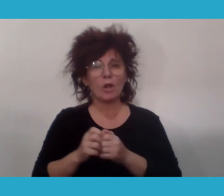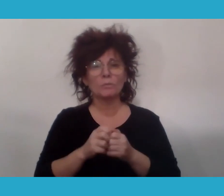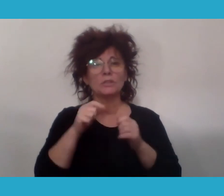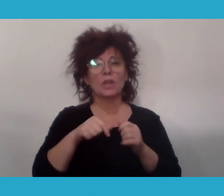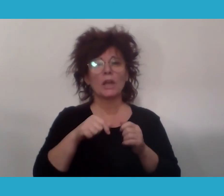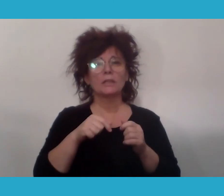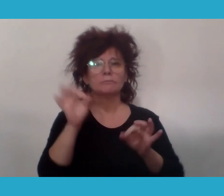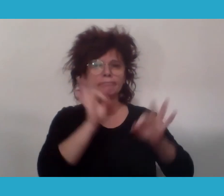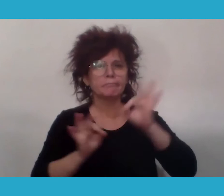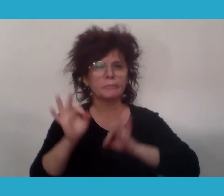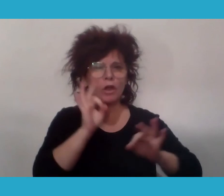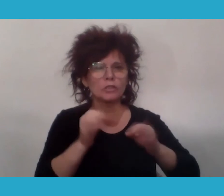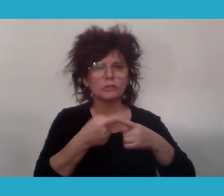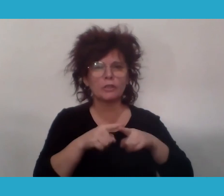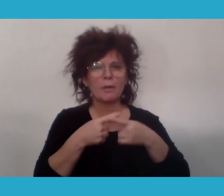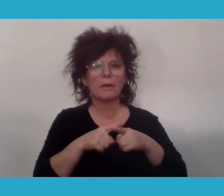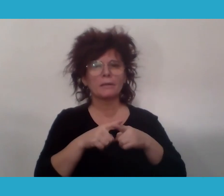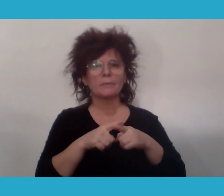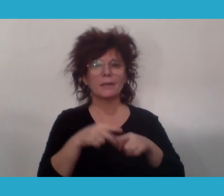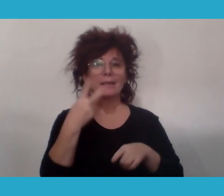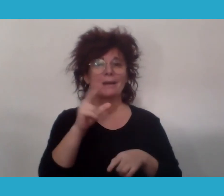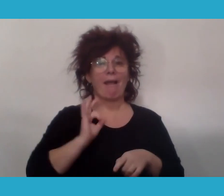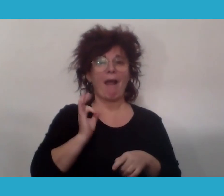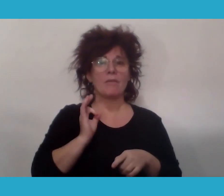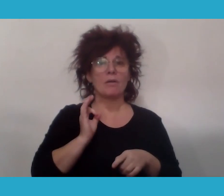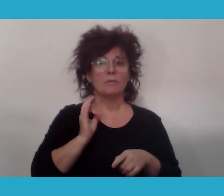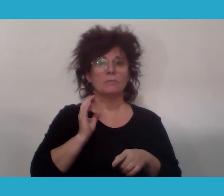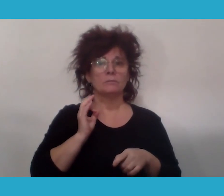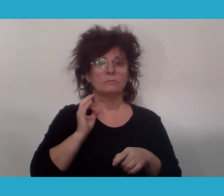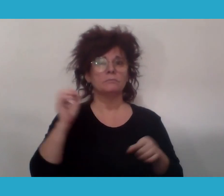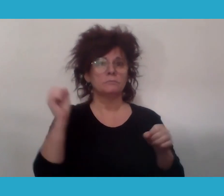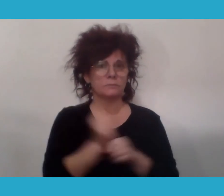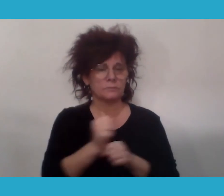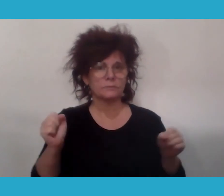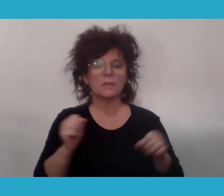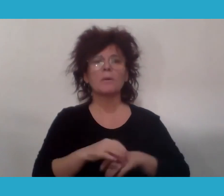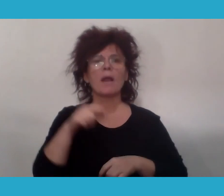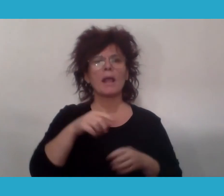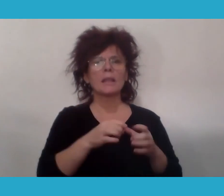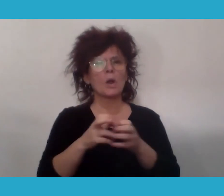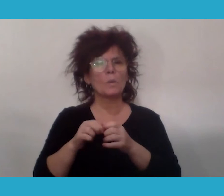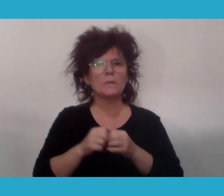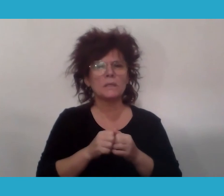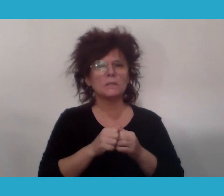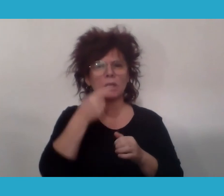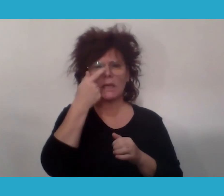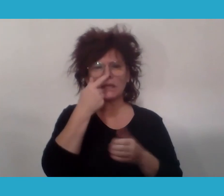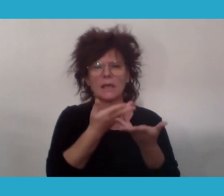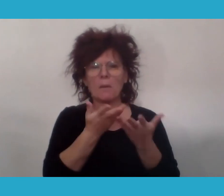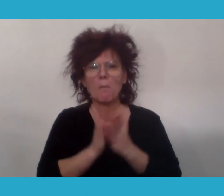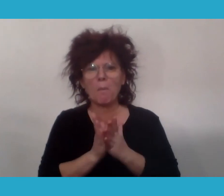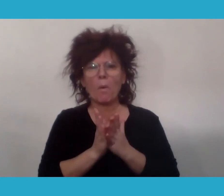estos proyectos para que en el término de 3 años se ejecuten. Esta comisión declara de interés público y aprueba